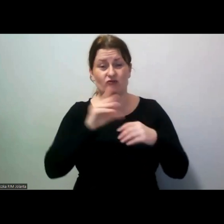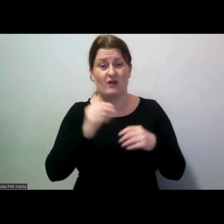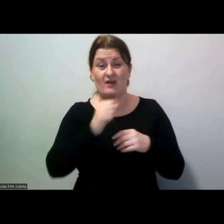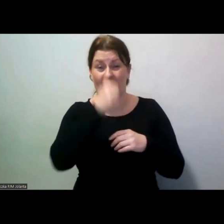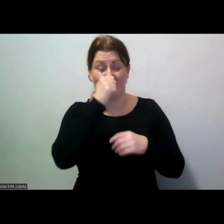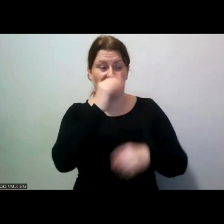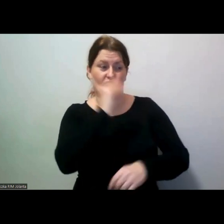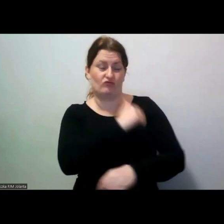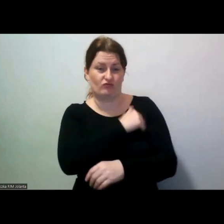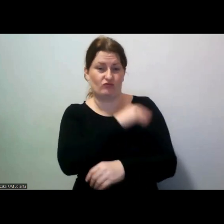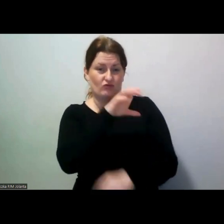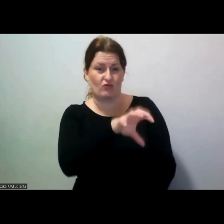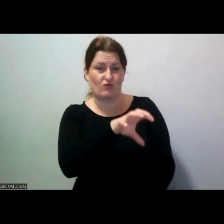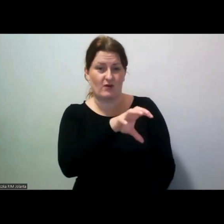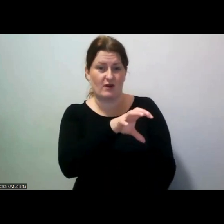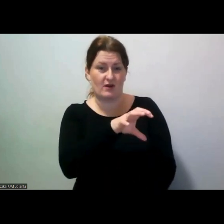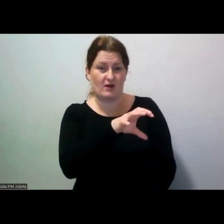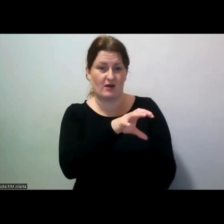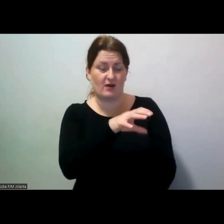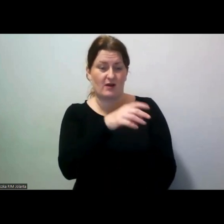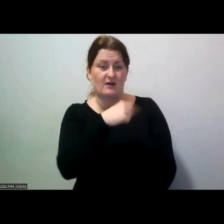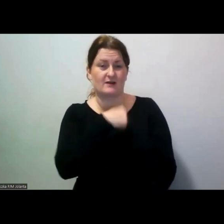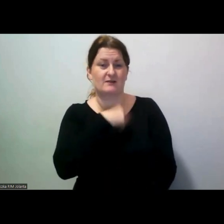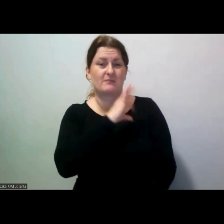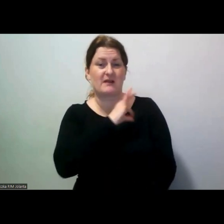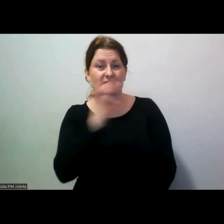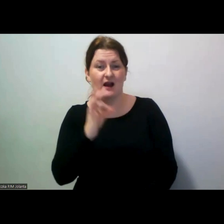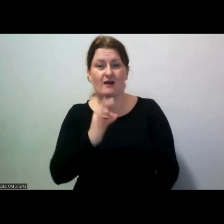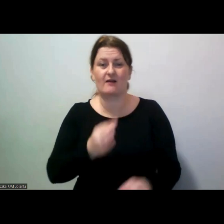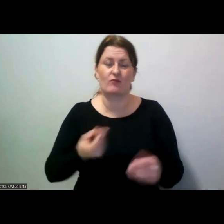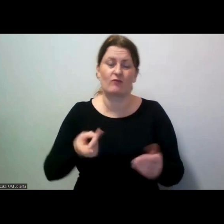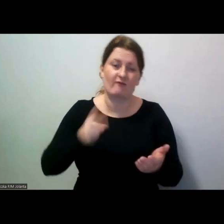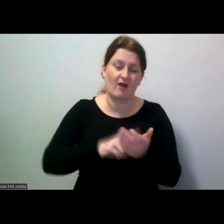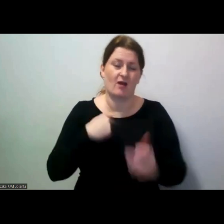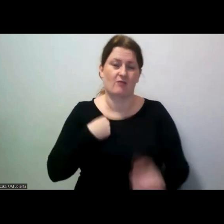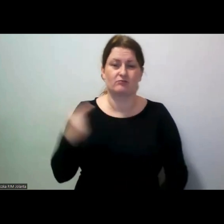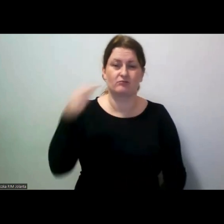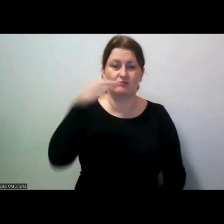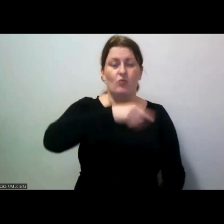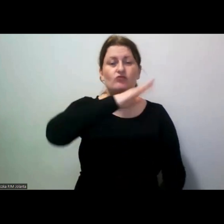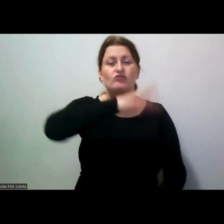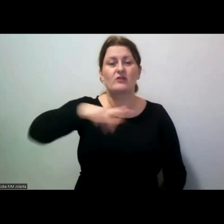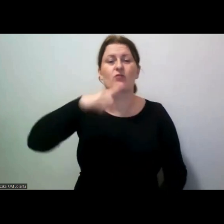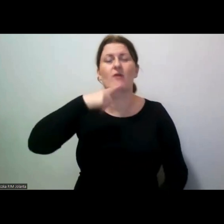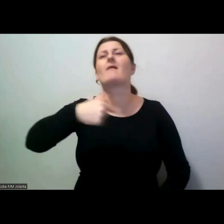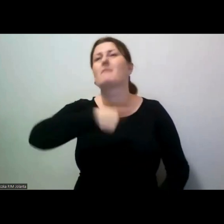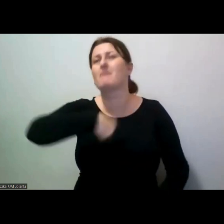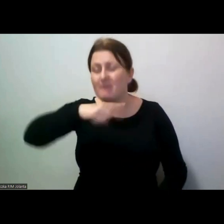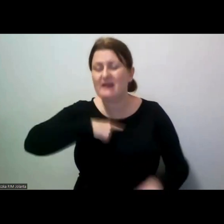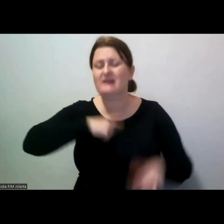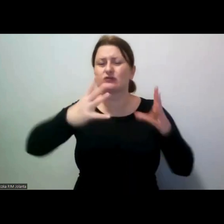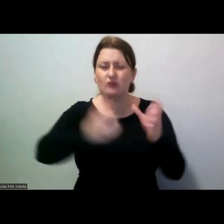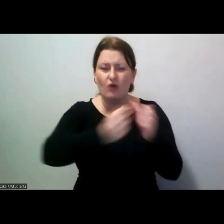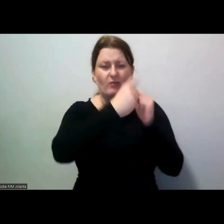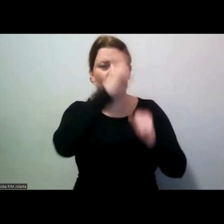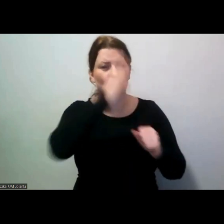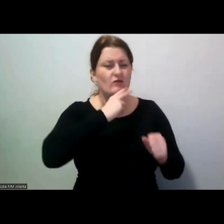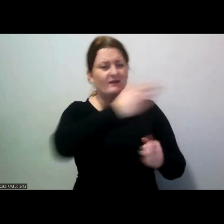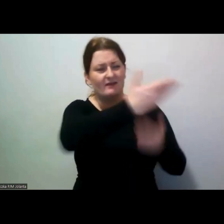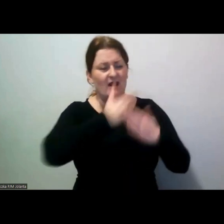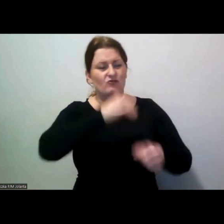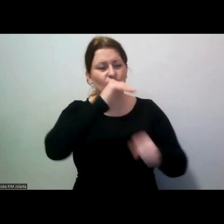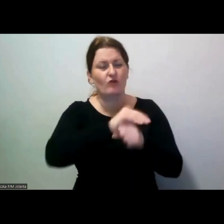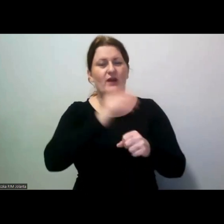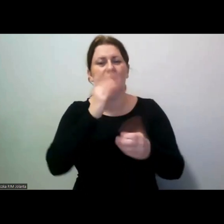ze szkół przychodziłam specjalnie drugi raz, bo przyszły dzieci i powiedziały, my zdobędziemy te zgody od rodziców i tylko niech